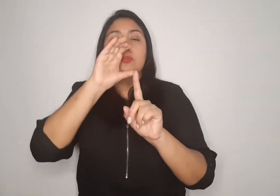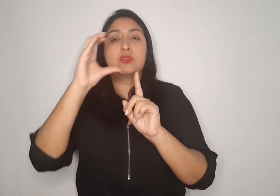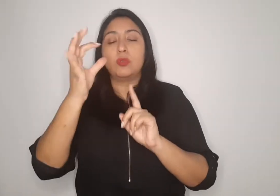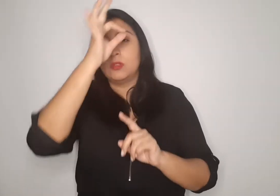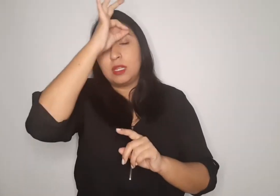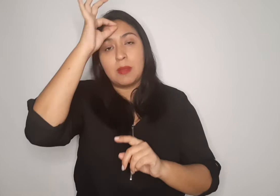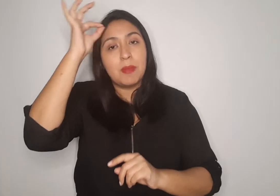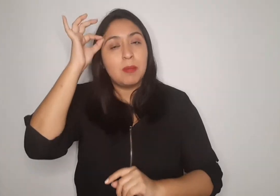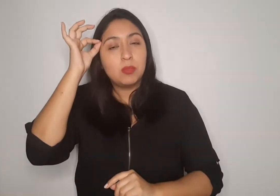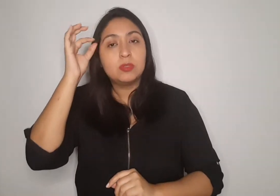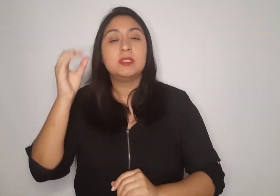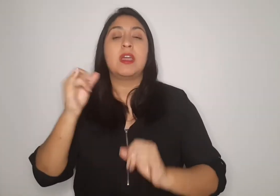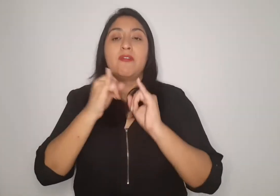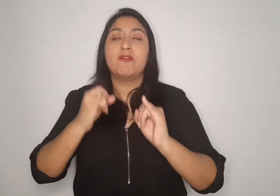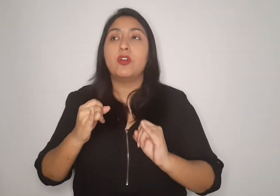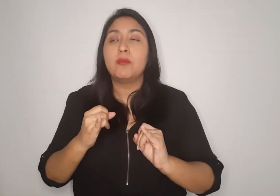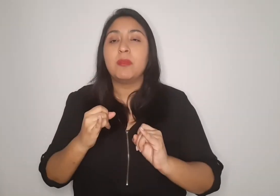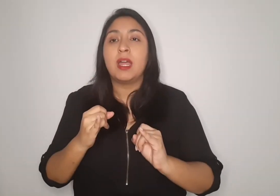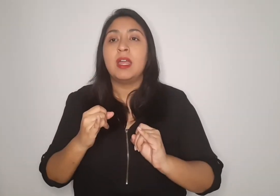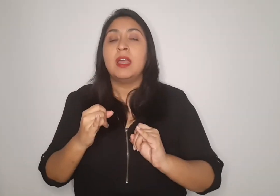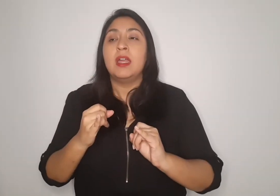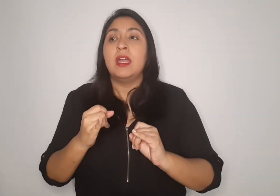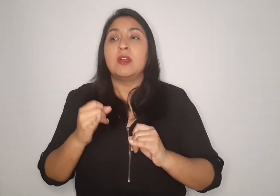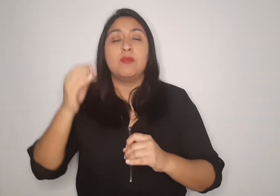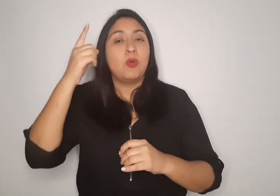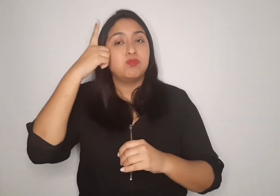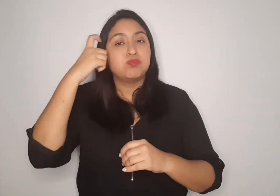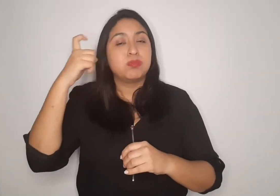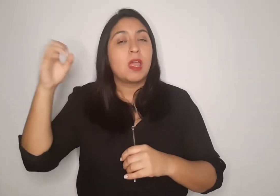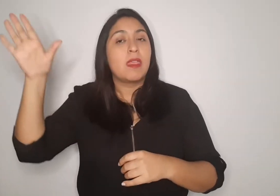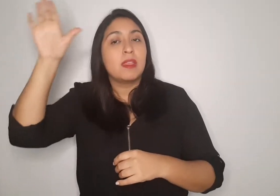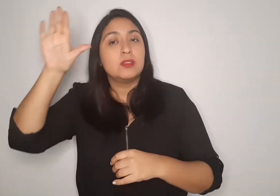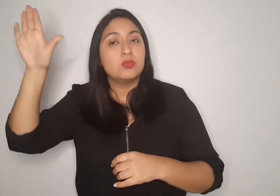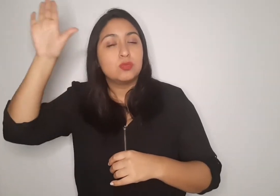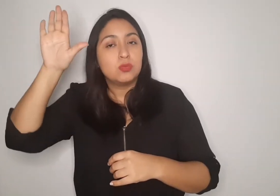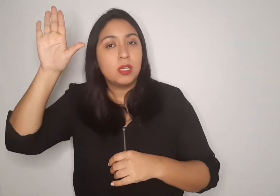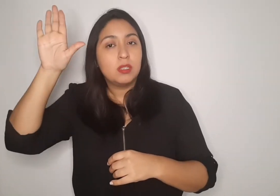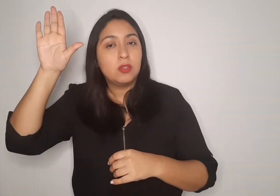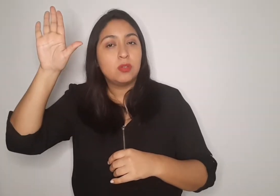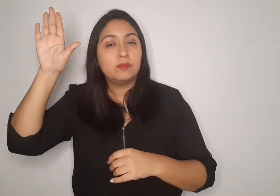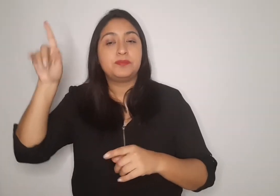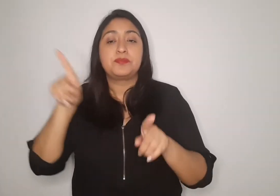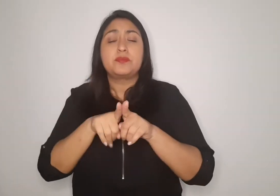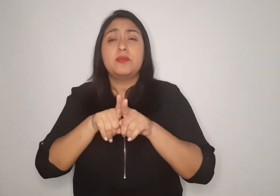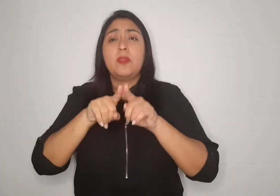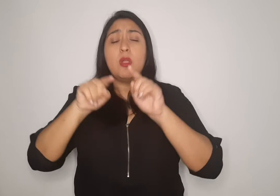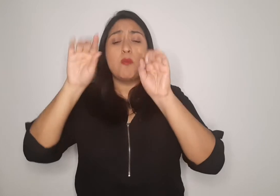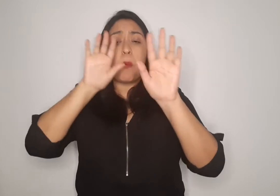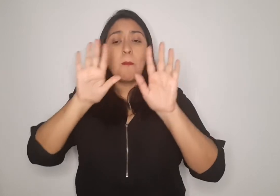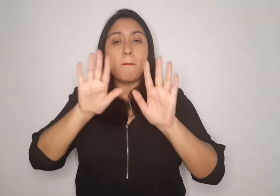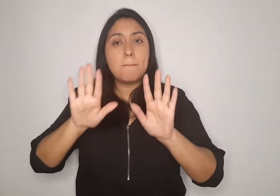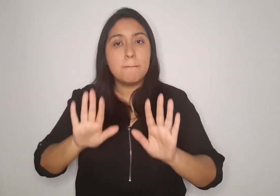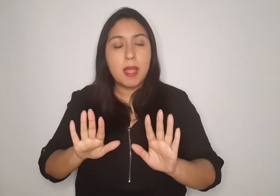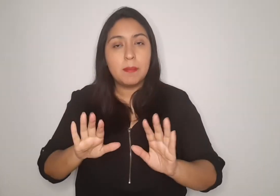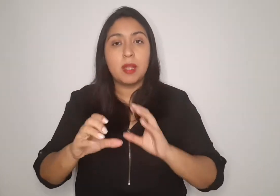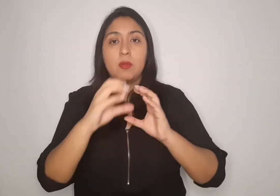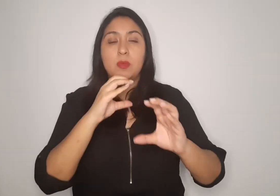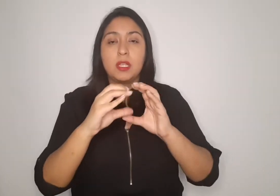como en nuestro mapa para ubicarnos en esta vida del espacio tangible. Y sí, claro,